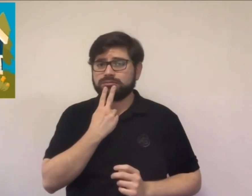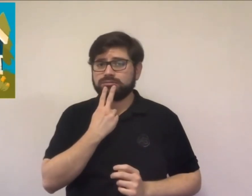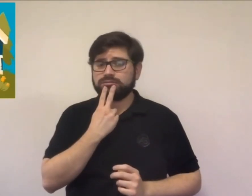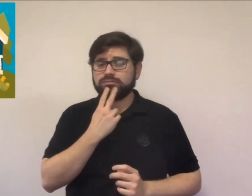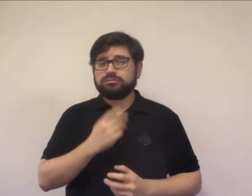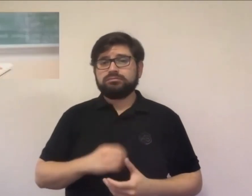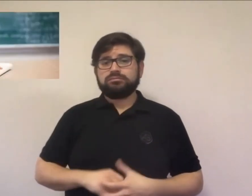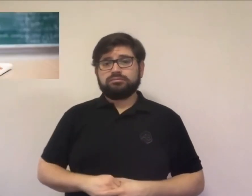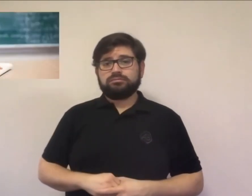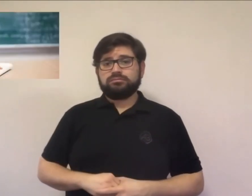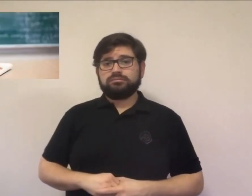hogar.